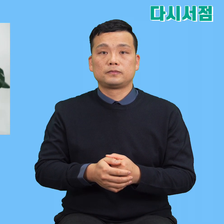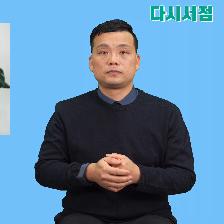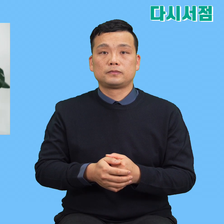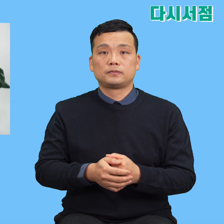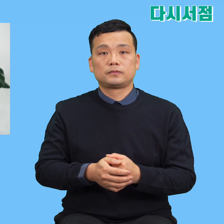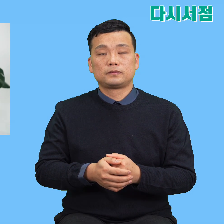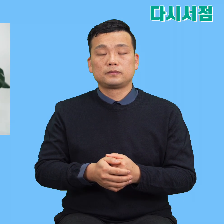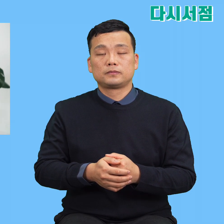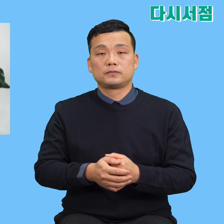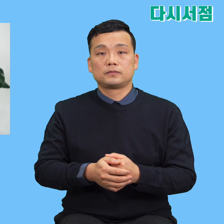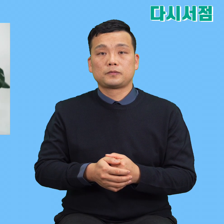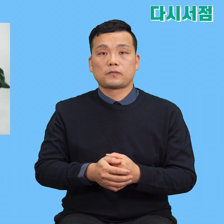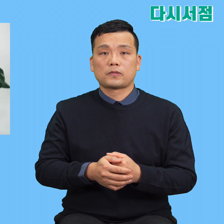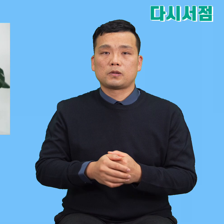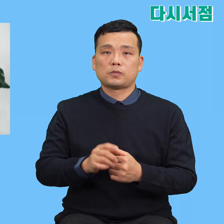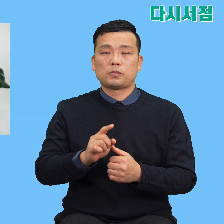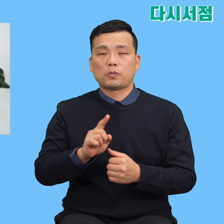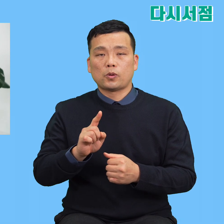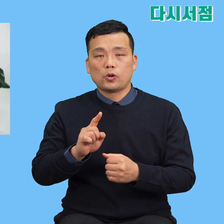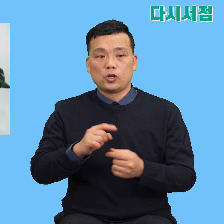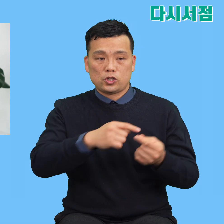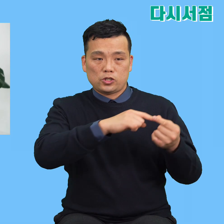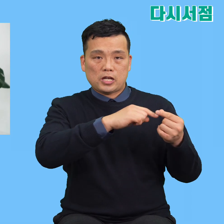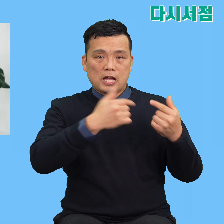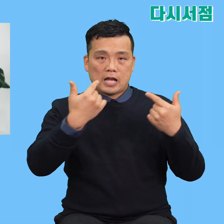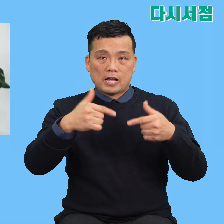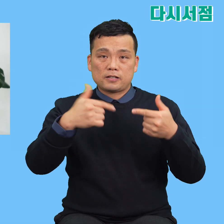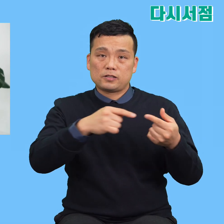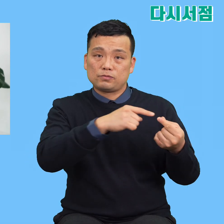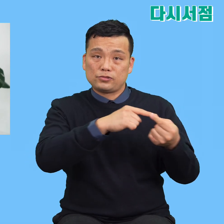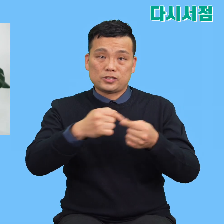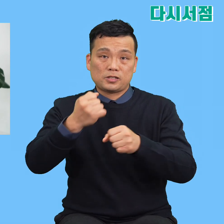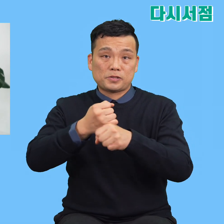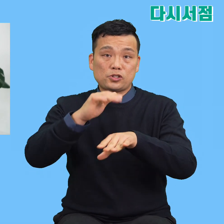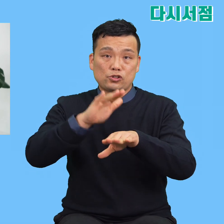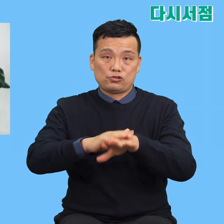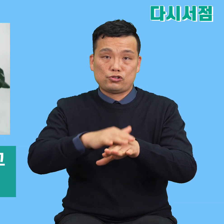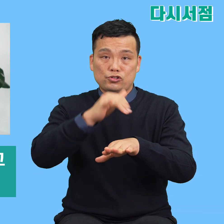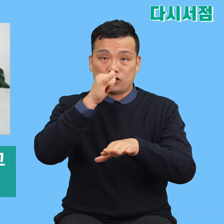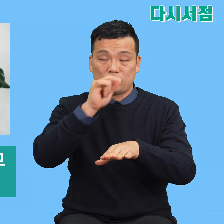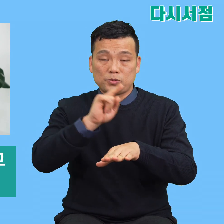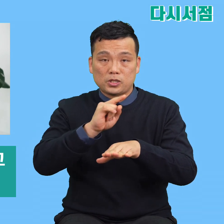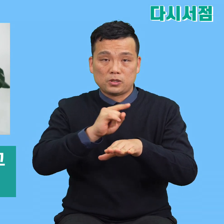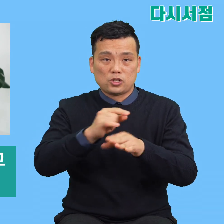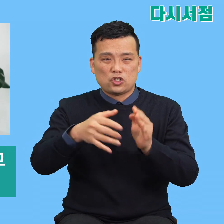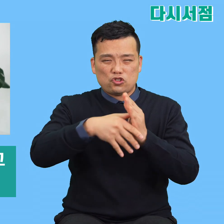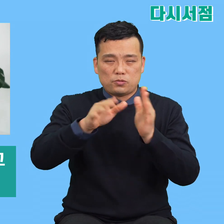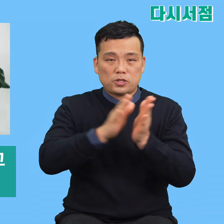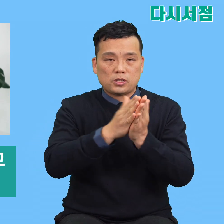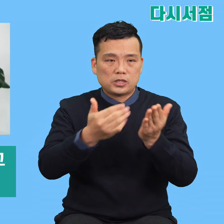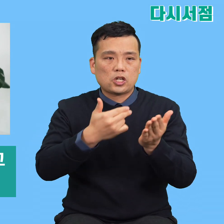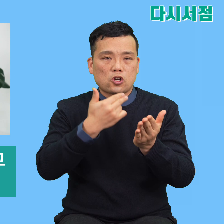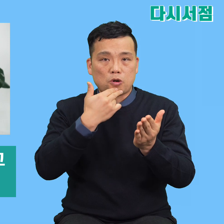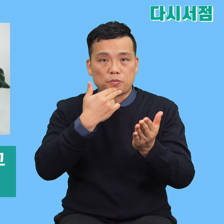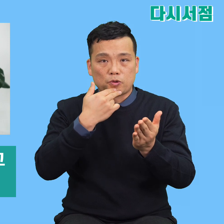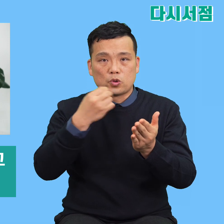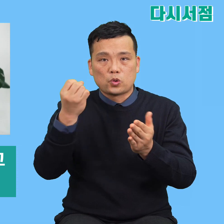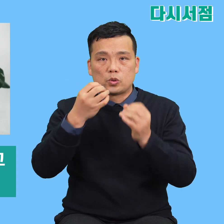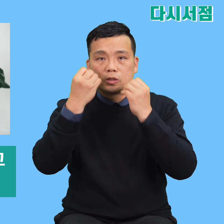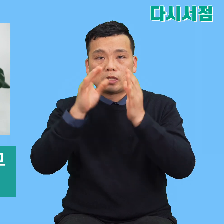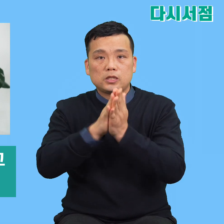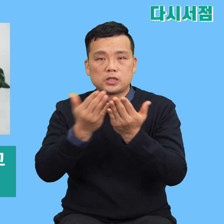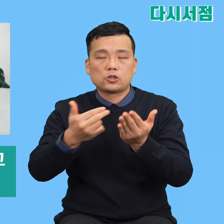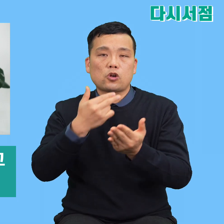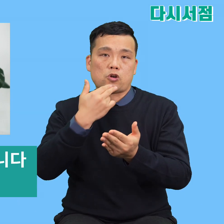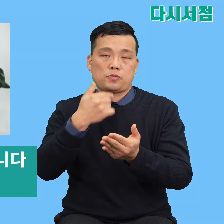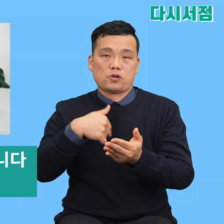그쵸. 뭐 이거는 그냥 되게 문장으로 항상 쓰는 거긴 한데 베스트셀러도 없을 수 있고 신간도 없을 수